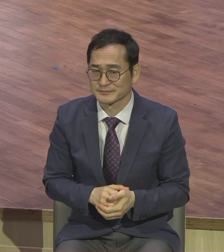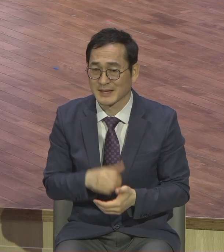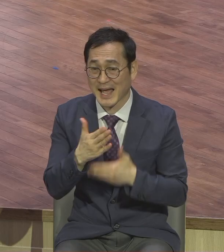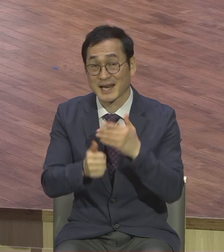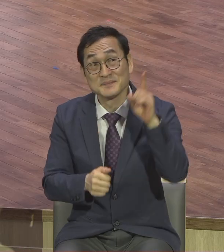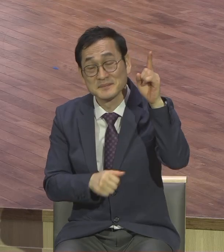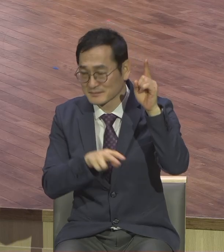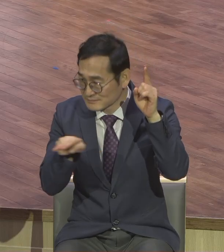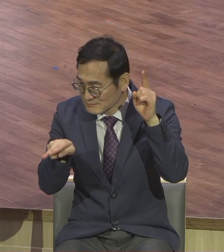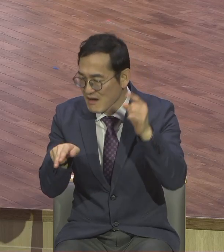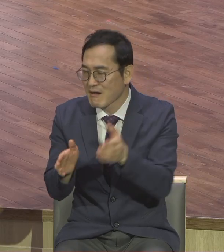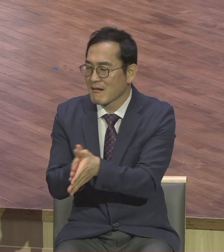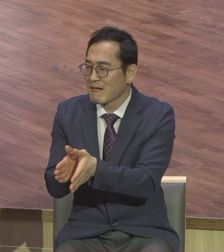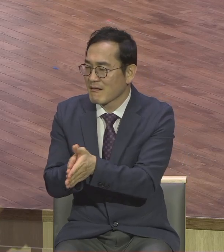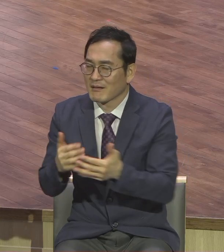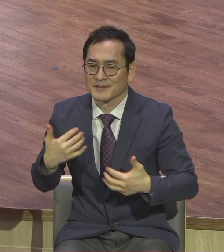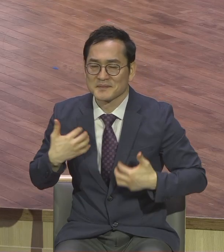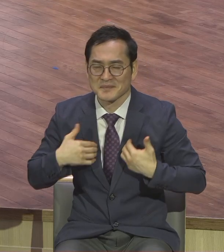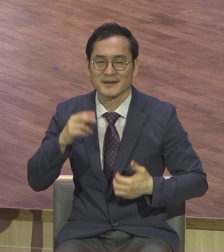여러분